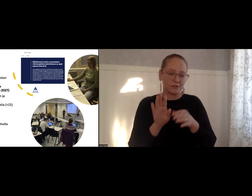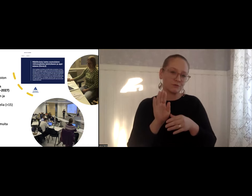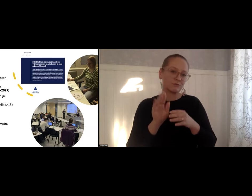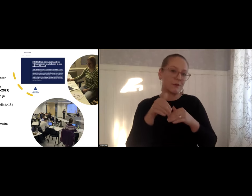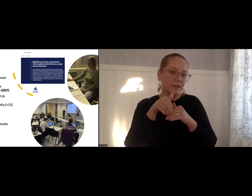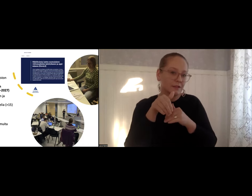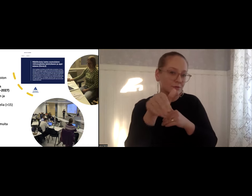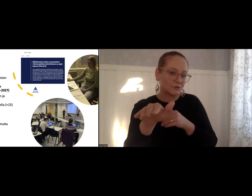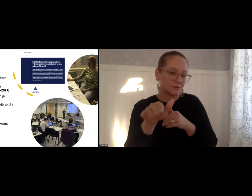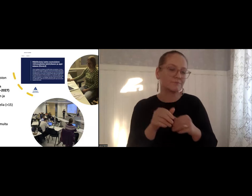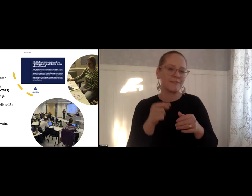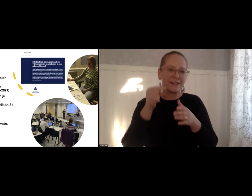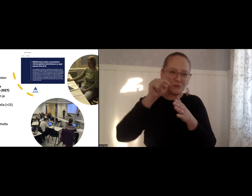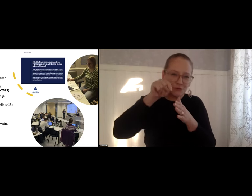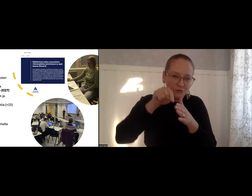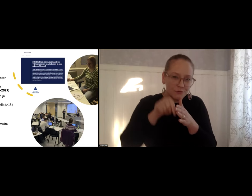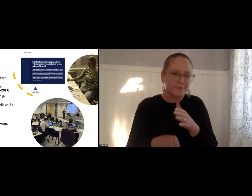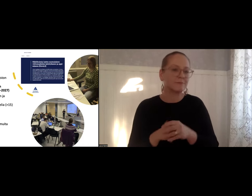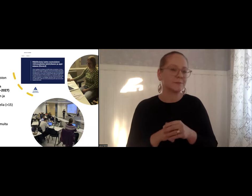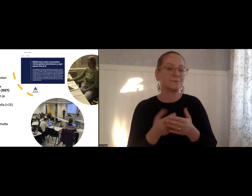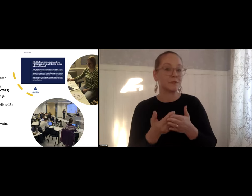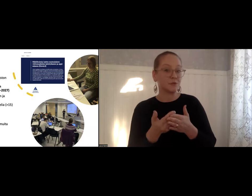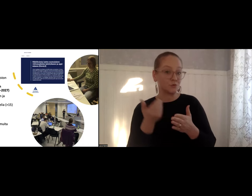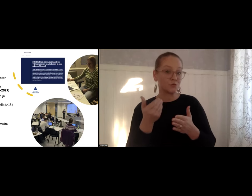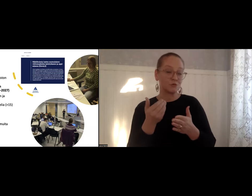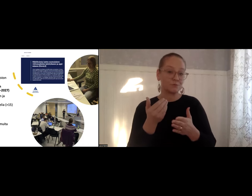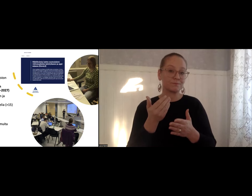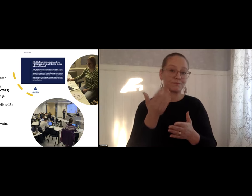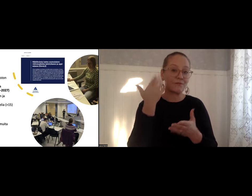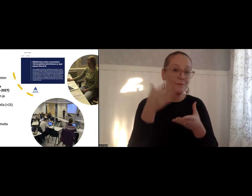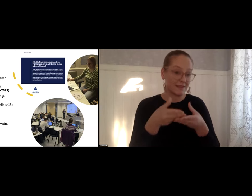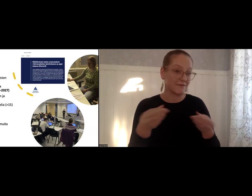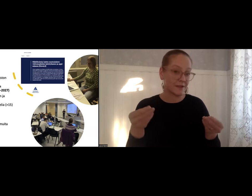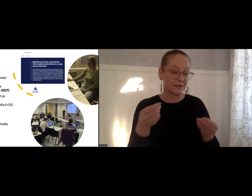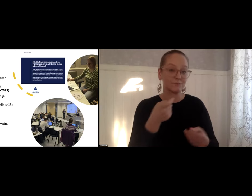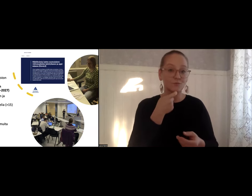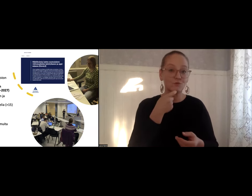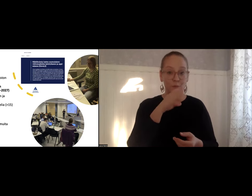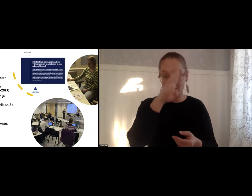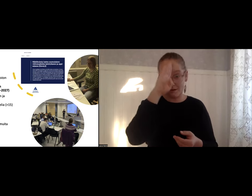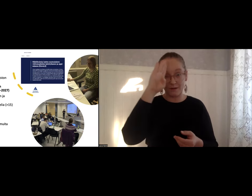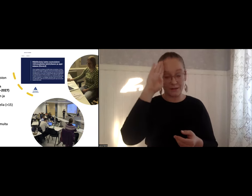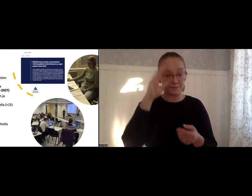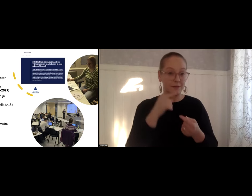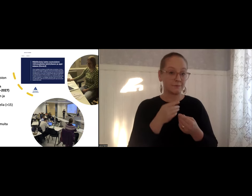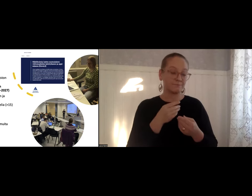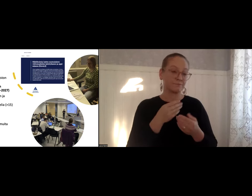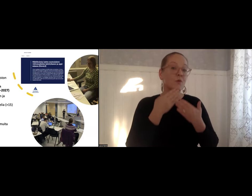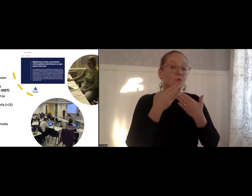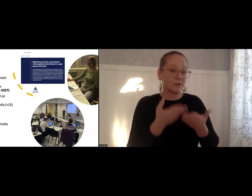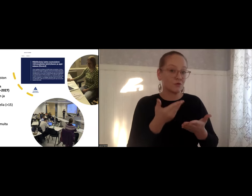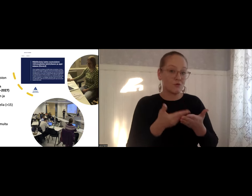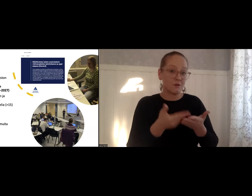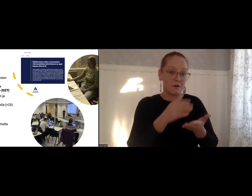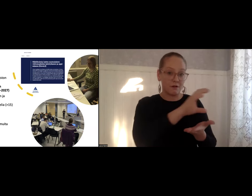Ja nyt tämä aineisto ja sen tutkiminen niin jatkuvat ja se tutkimus syvenee koko ajan.